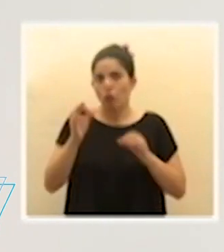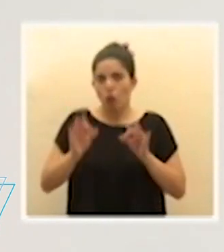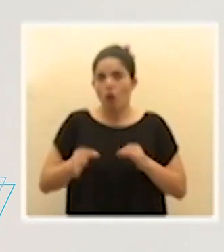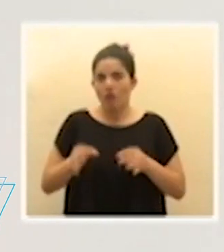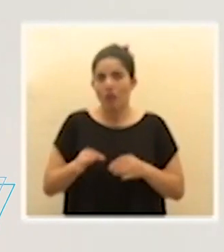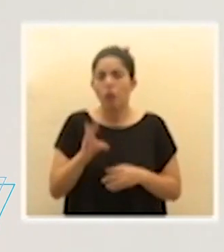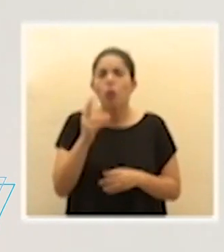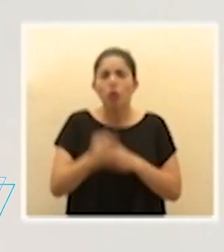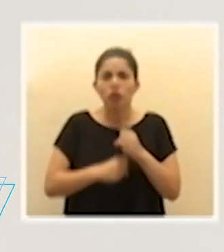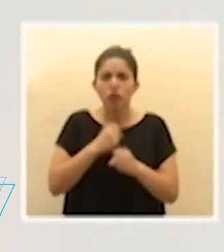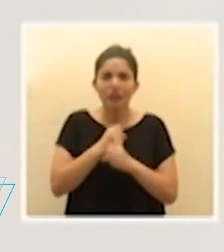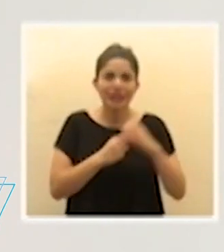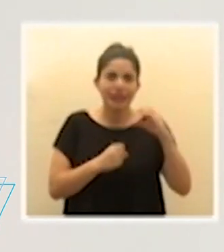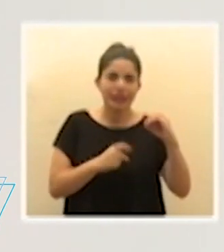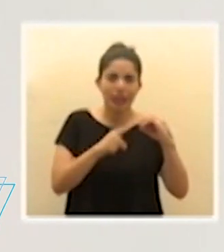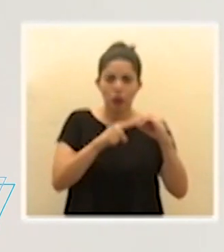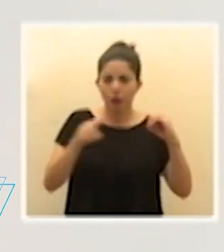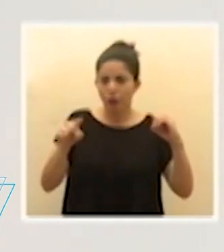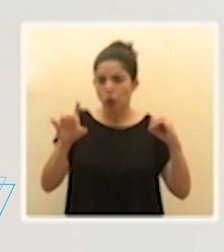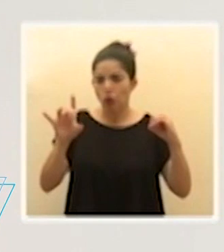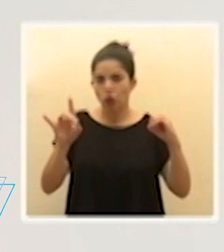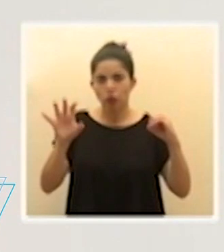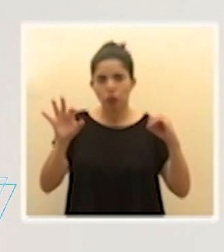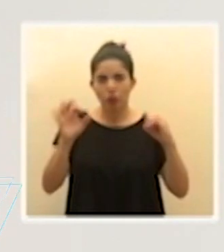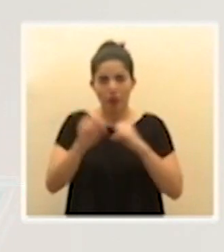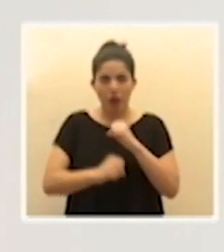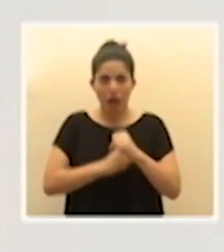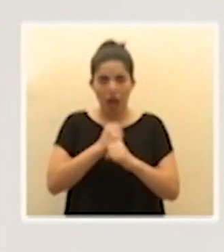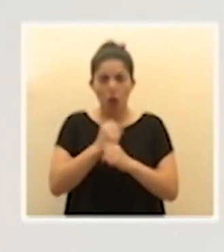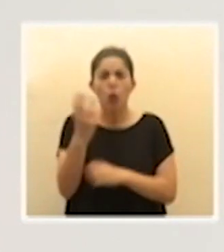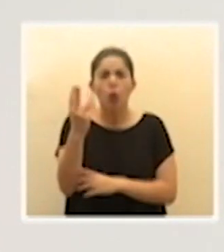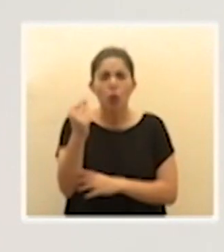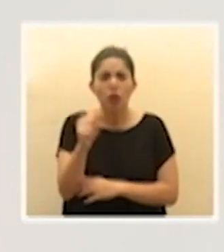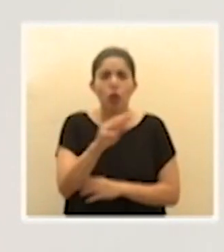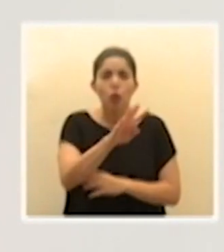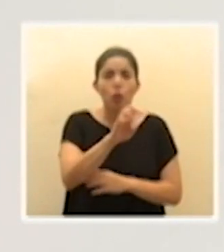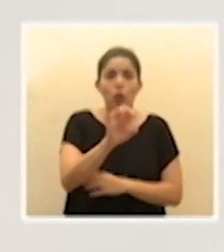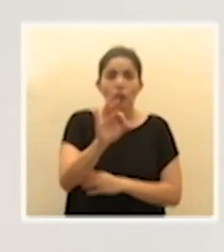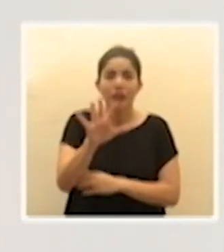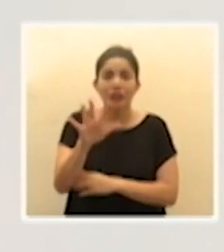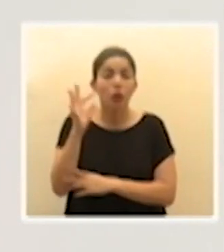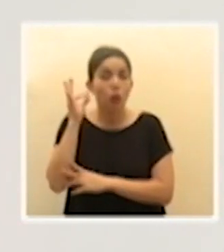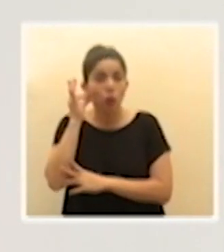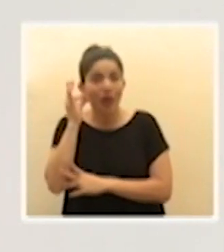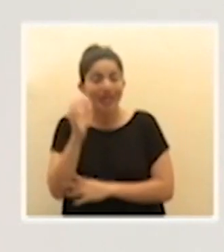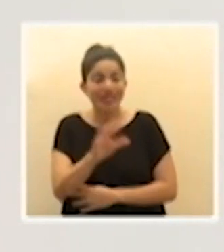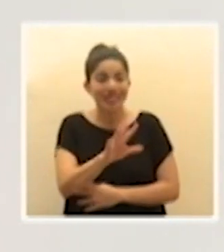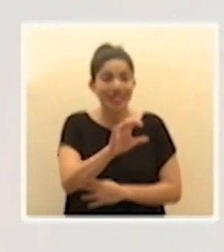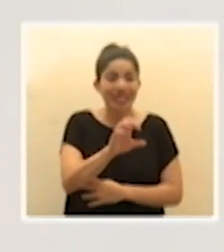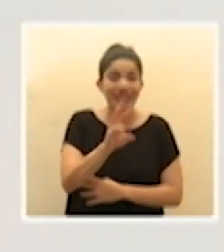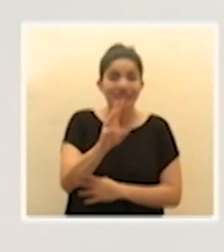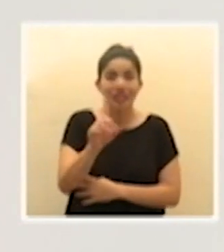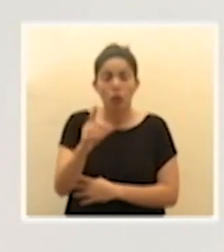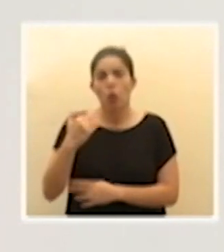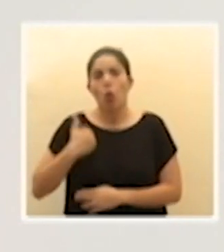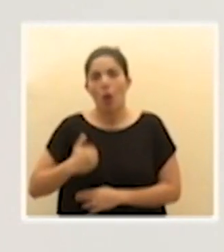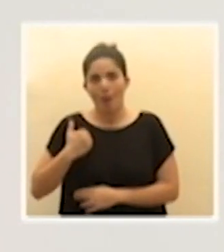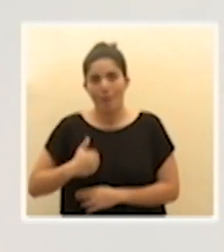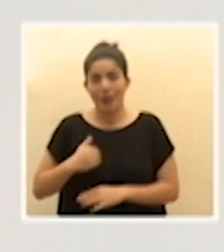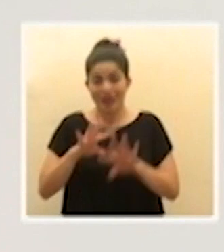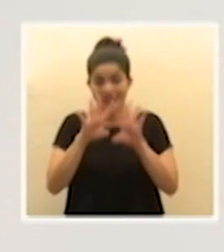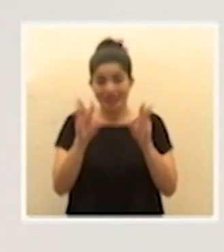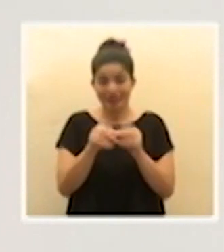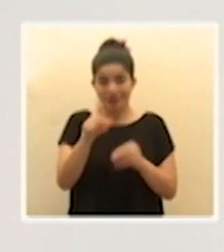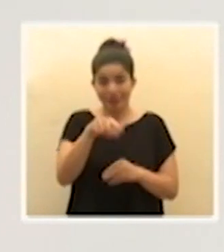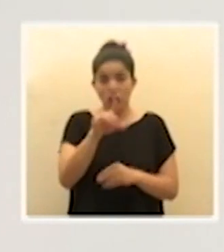edad va desde los 0 hasta los 89 años. Se trata de 495 mujeres y 561 hombres, de los